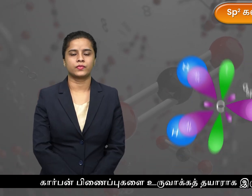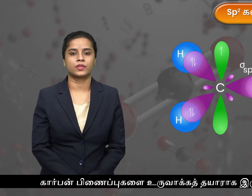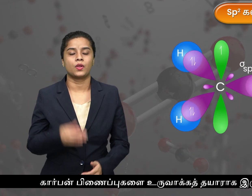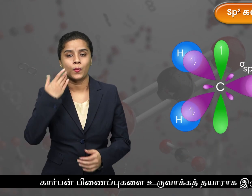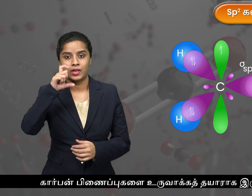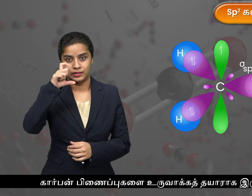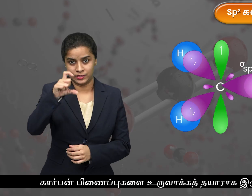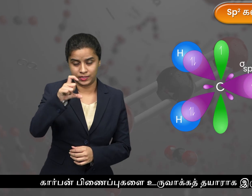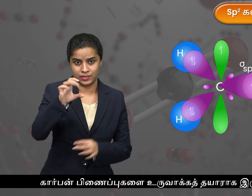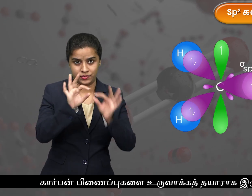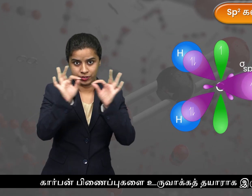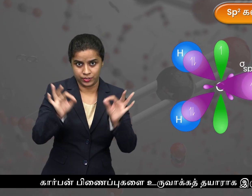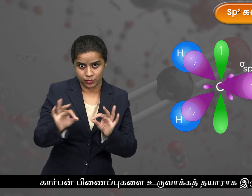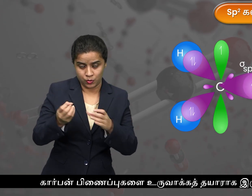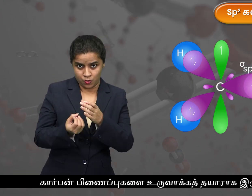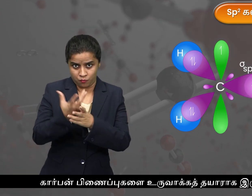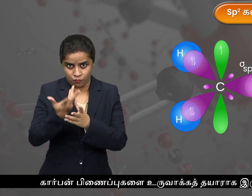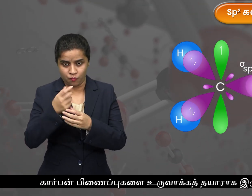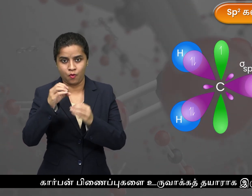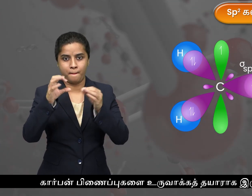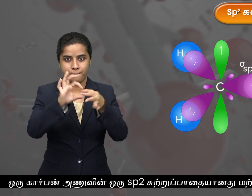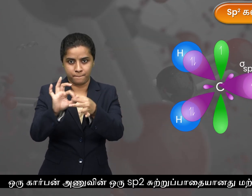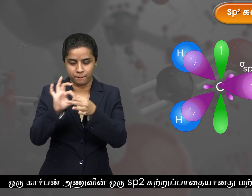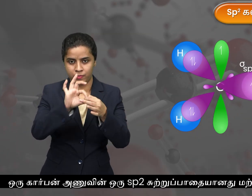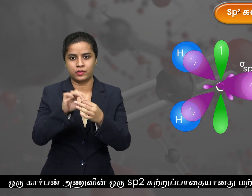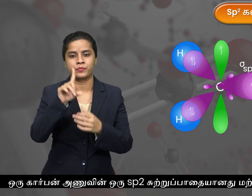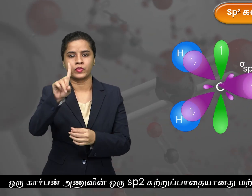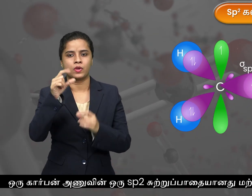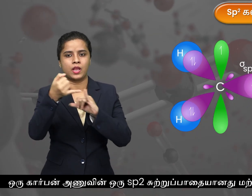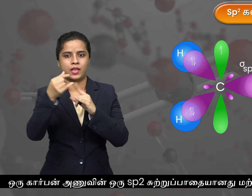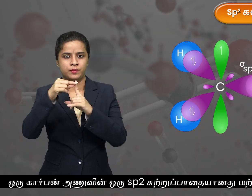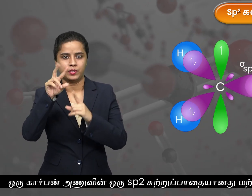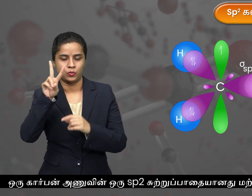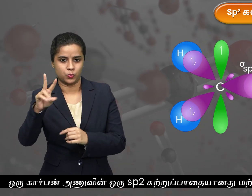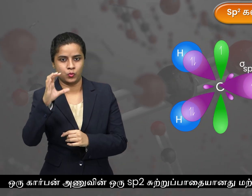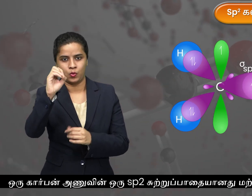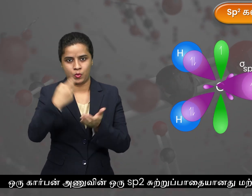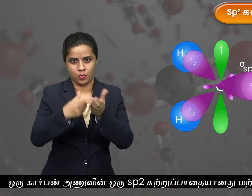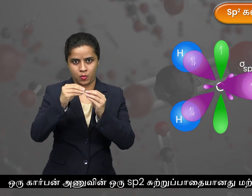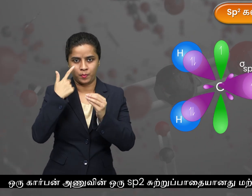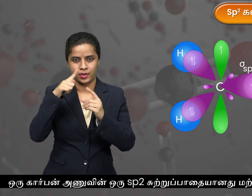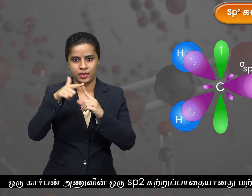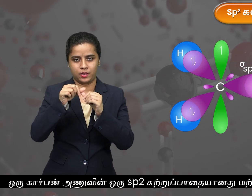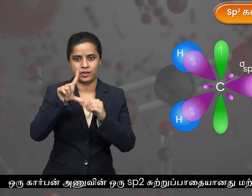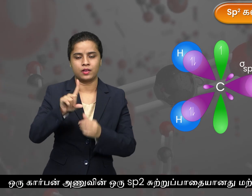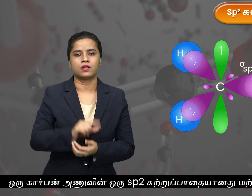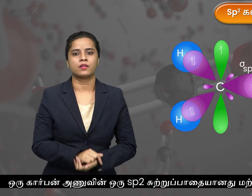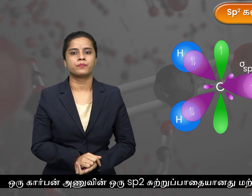கார்பன் பிணைப்புகளை உருவாக்க தயாராக இருக்கும்போது ஒரு கார்பன் அணுவின் ஒரு sp2 சுற்றுப்பாதையானது